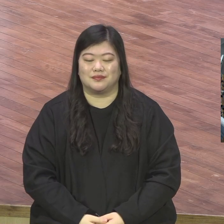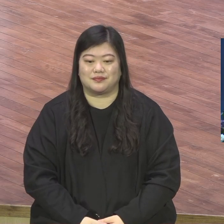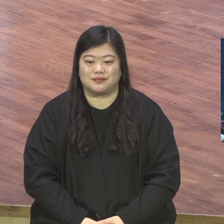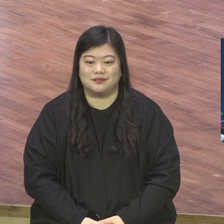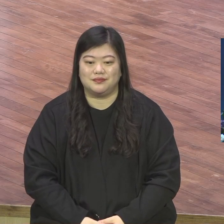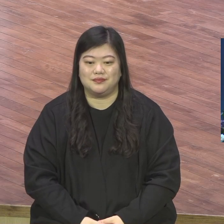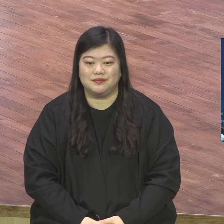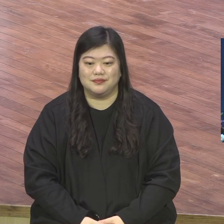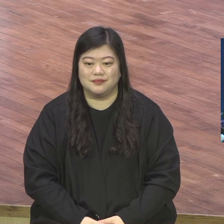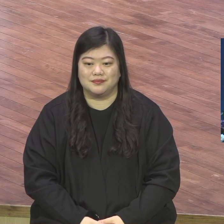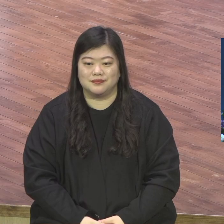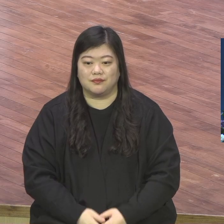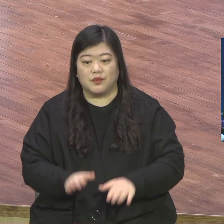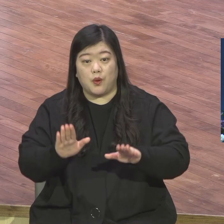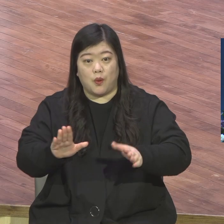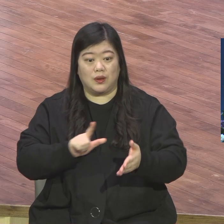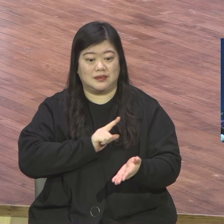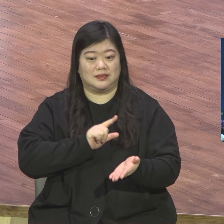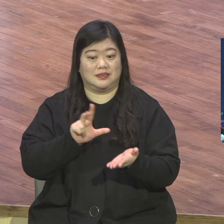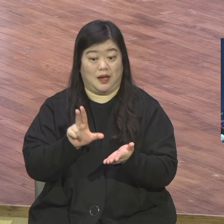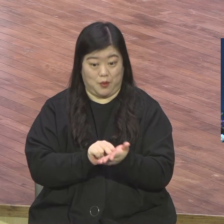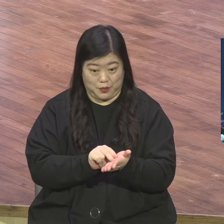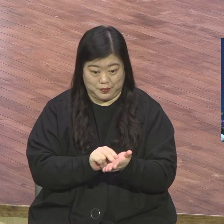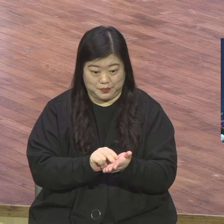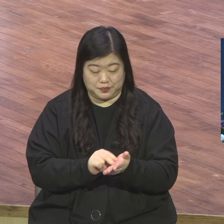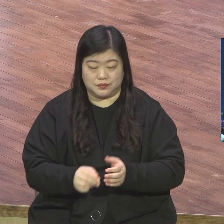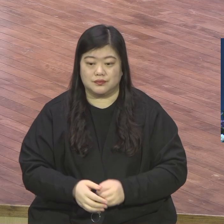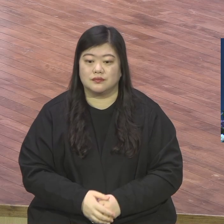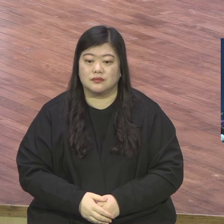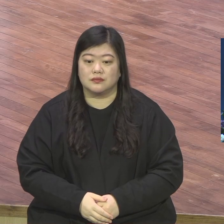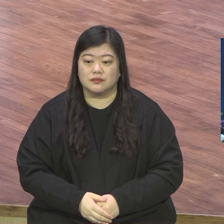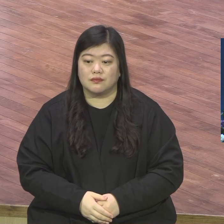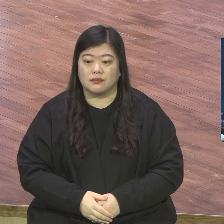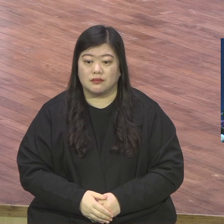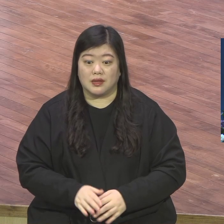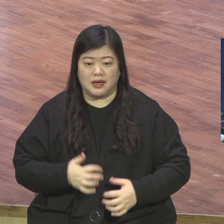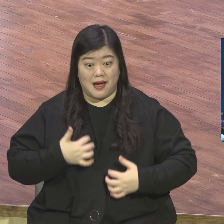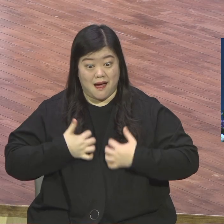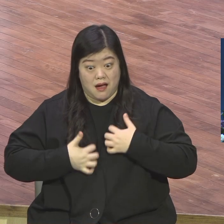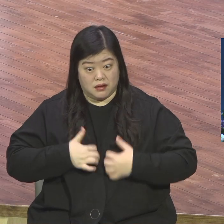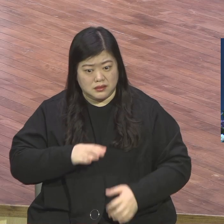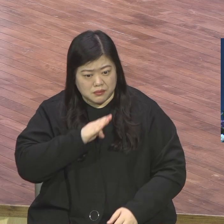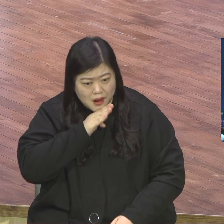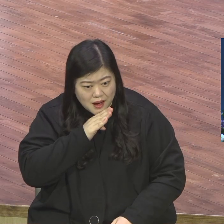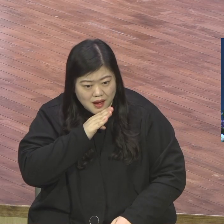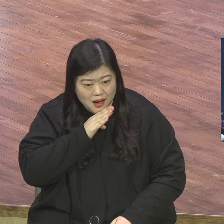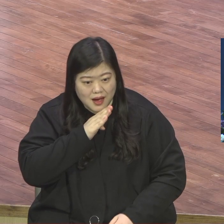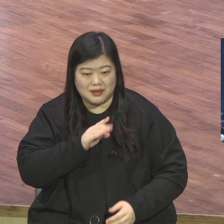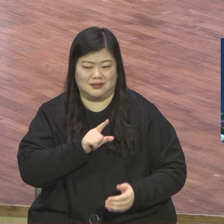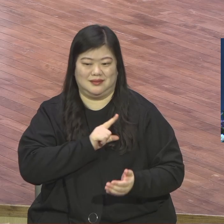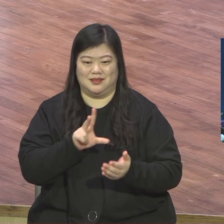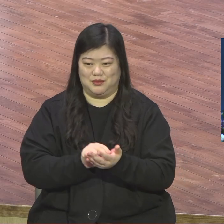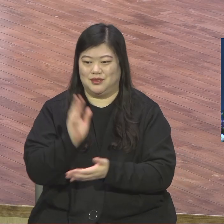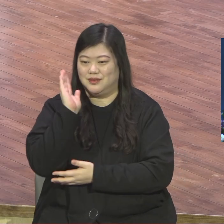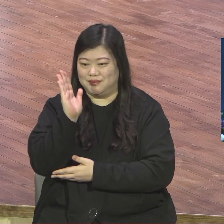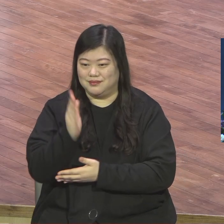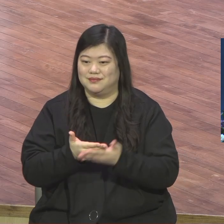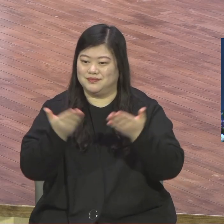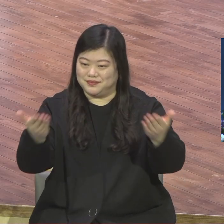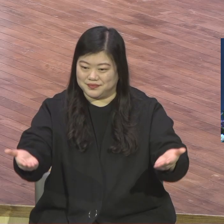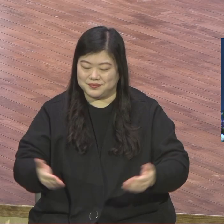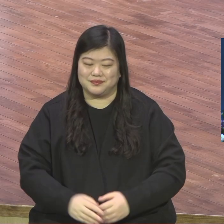자, 이거 이런 말씀 가지고 정말 즐거우십니까? 라는 제목으로 말씀을 드립니다.